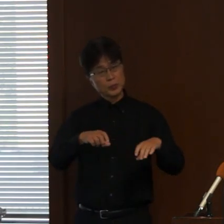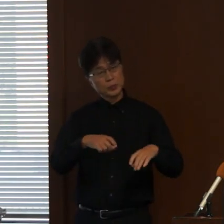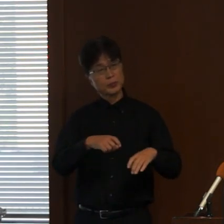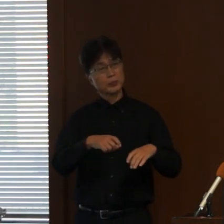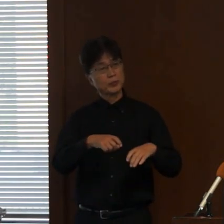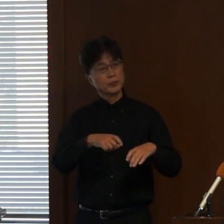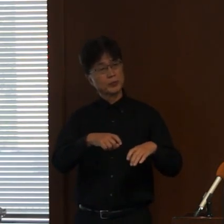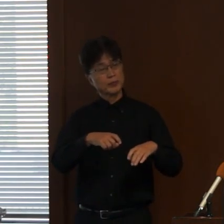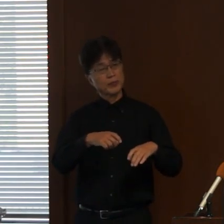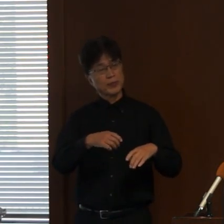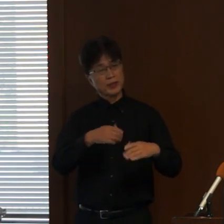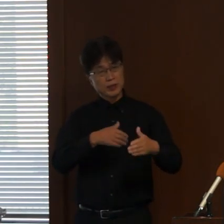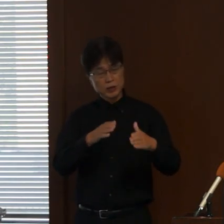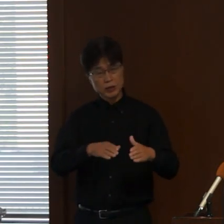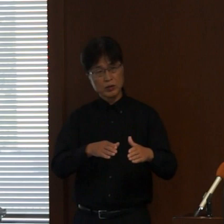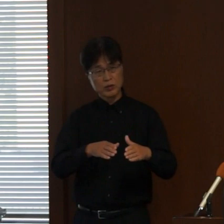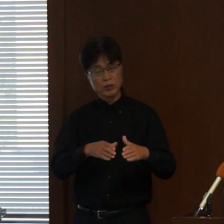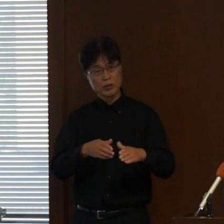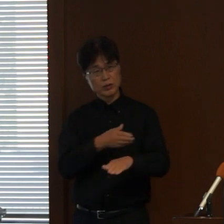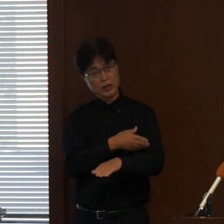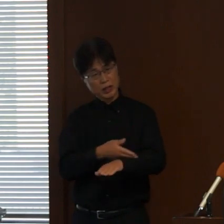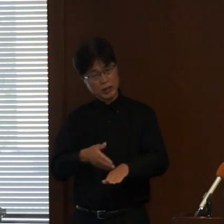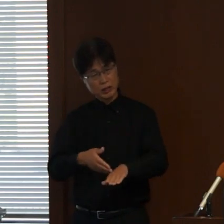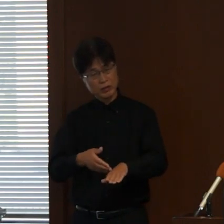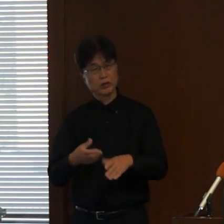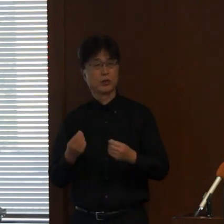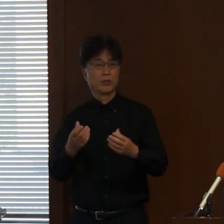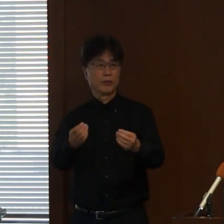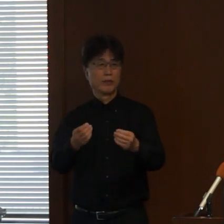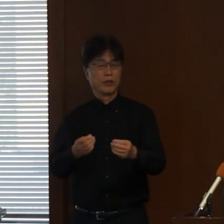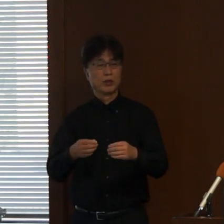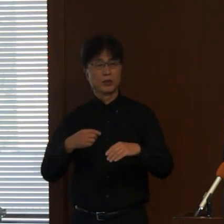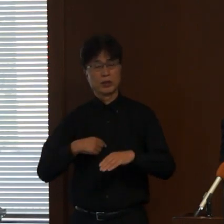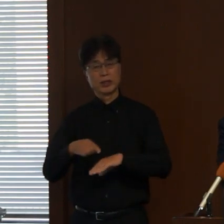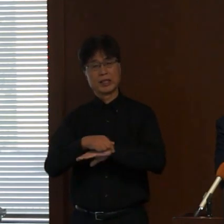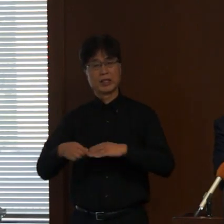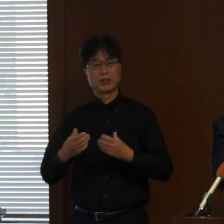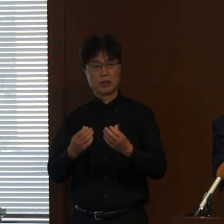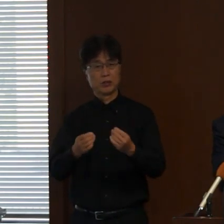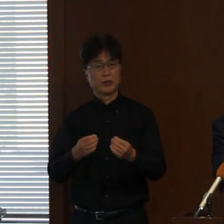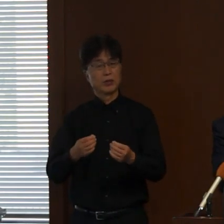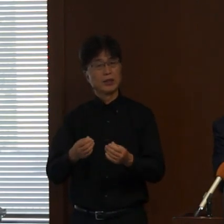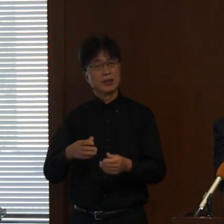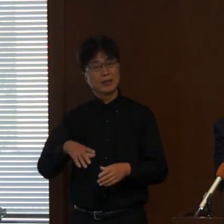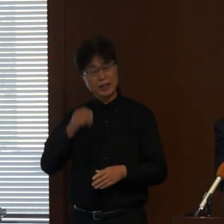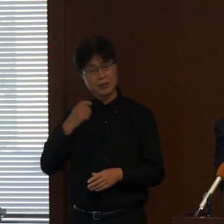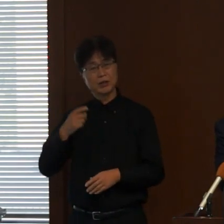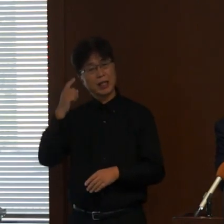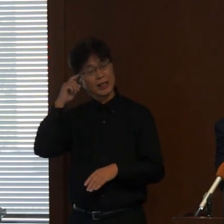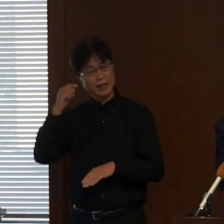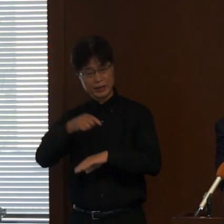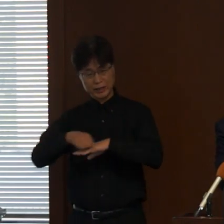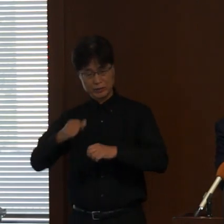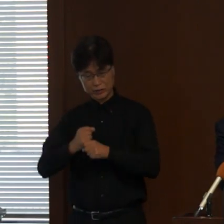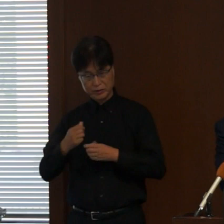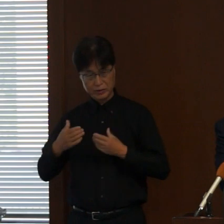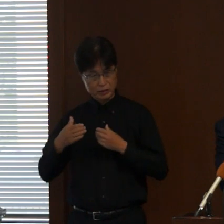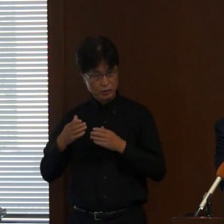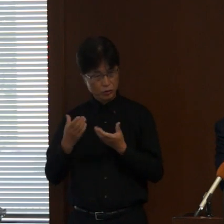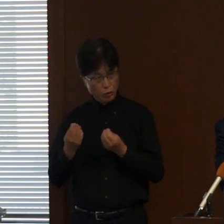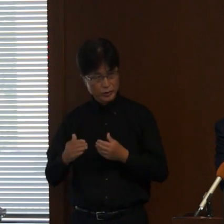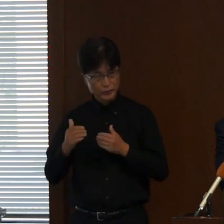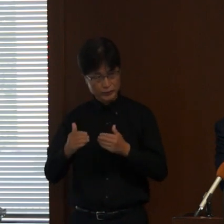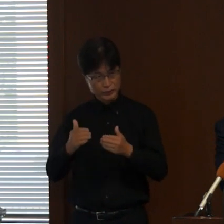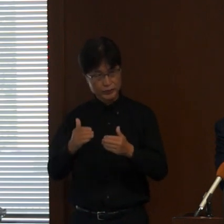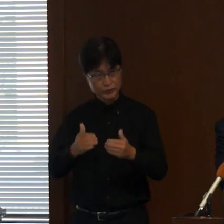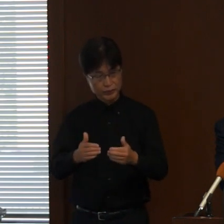という一連の流れについての影響はない、いや我々としては当初思っていた通りのやり方で一個一個点検しながらやっ